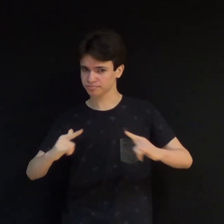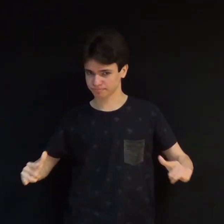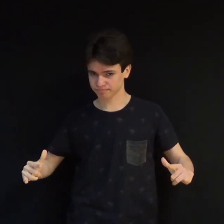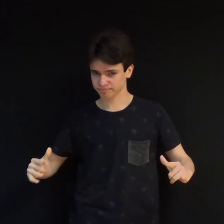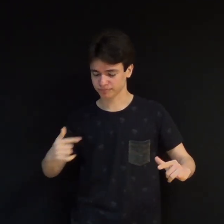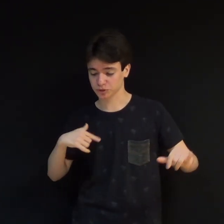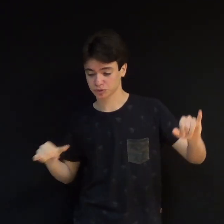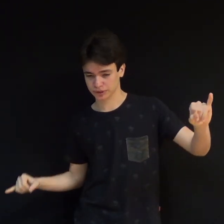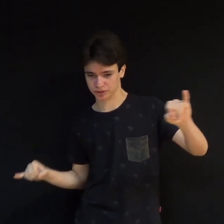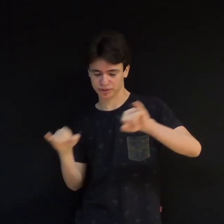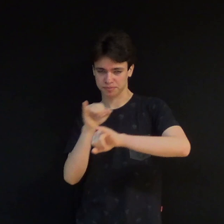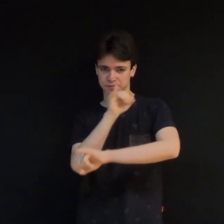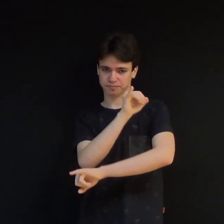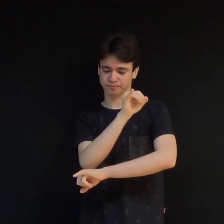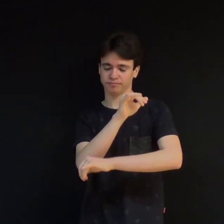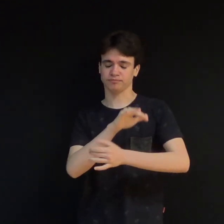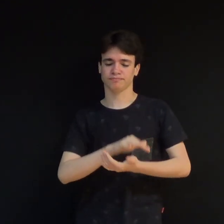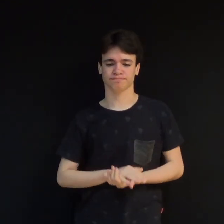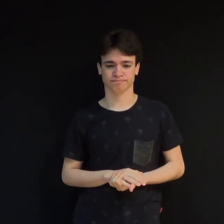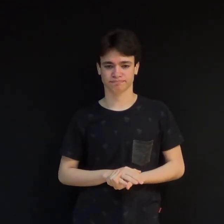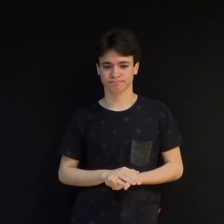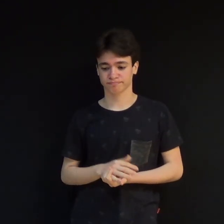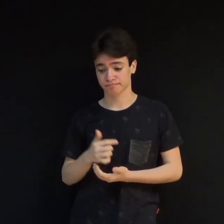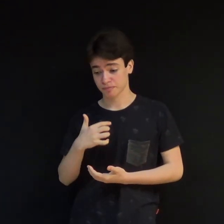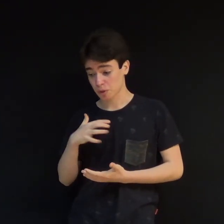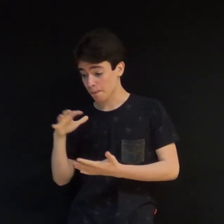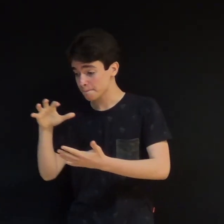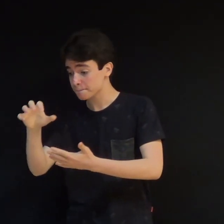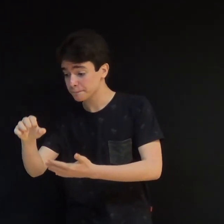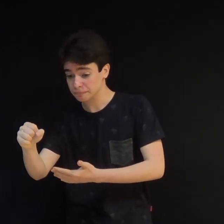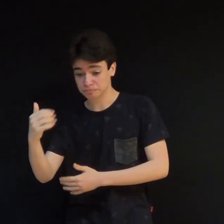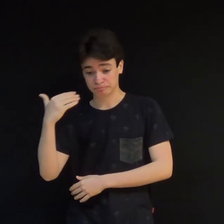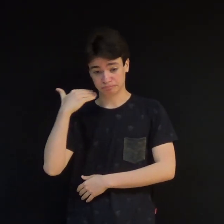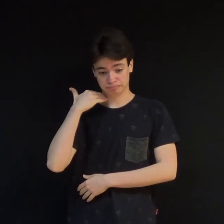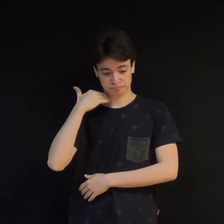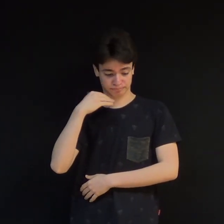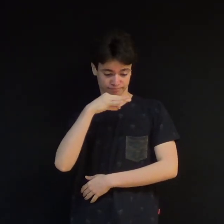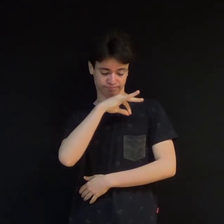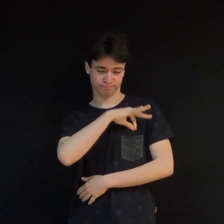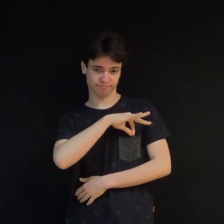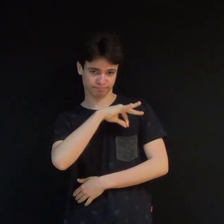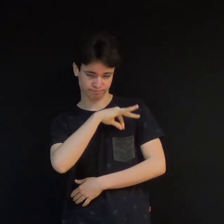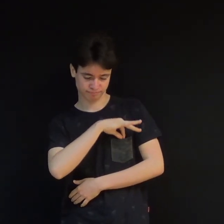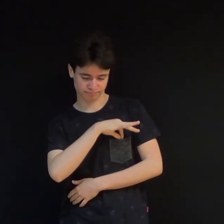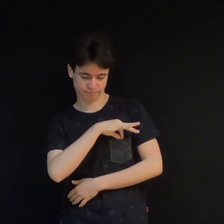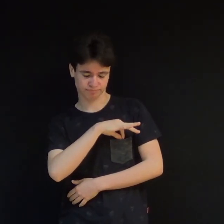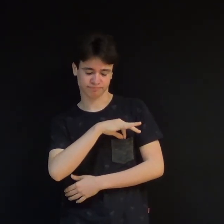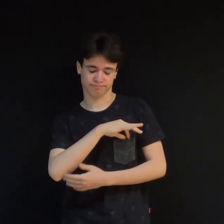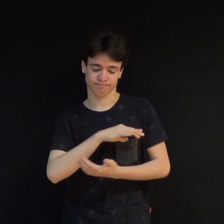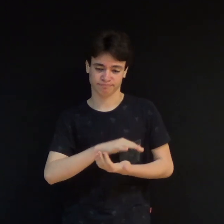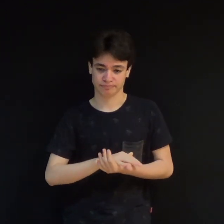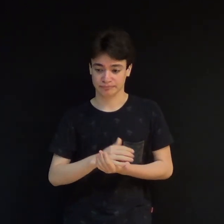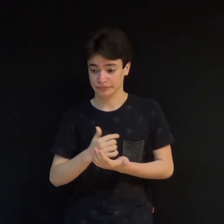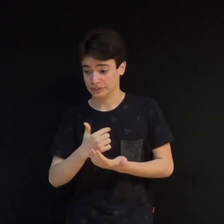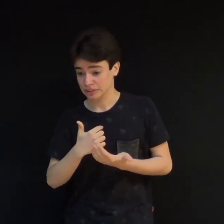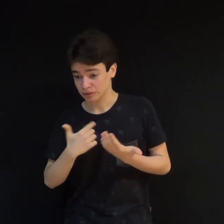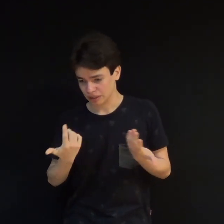intercâmbio sacando o pagamento do mês que eu acabara de receber equivocado ao interpretar o horário do ônibus